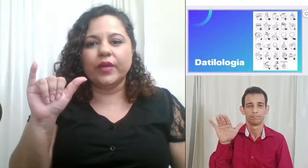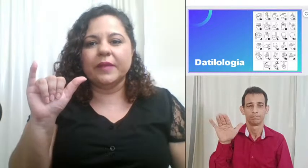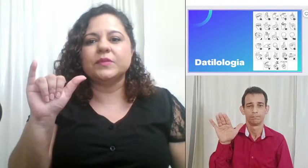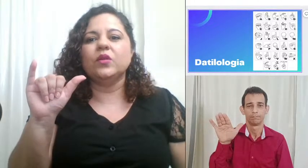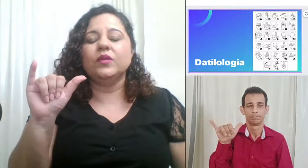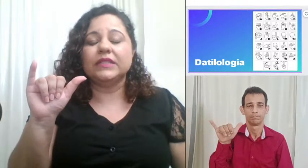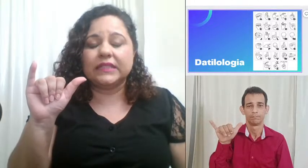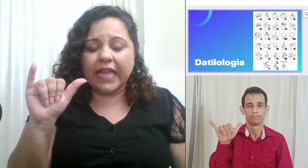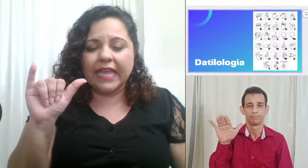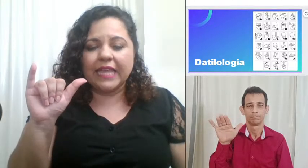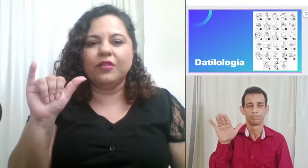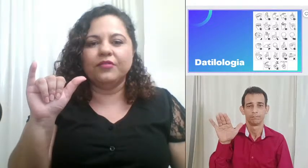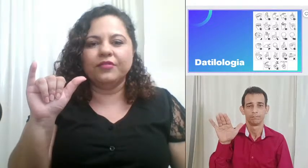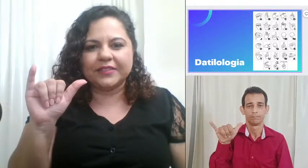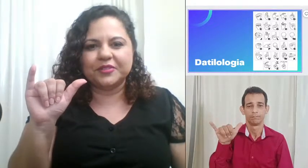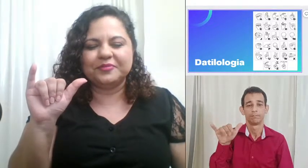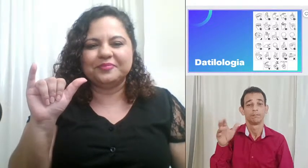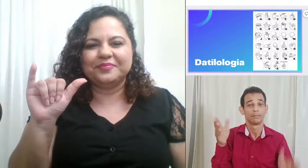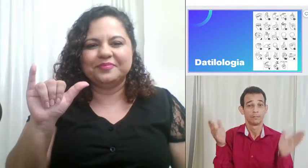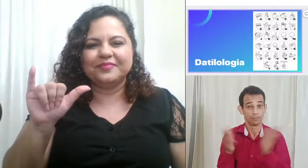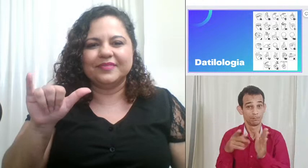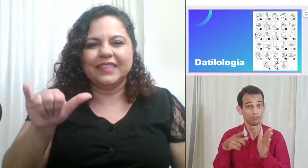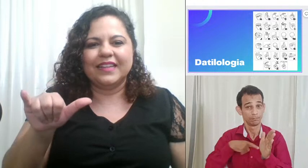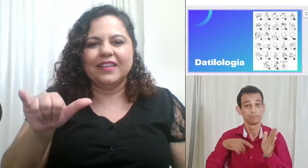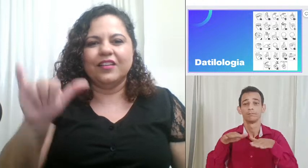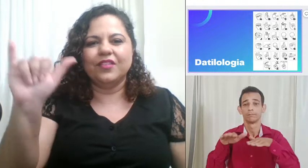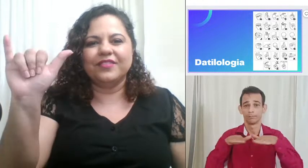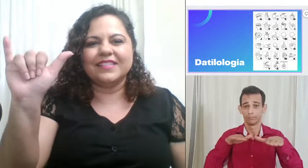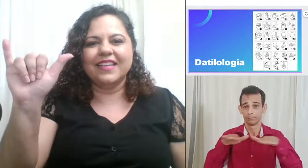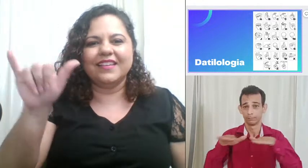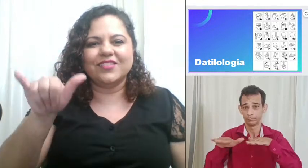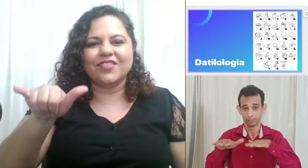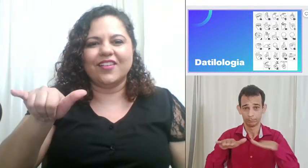Y tem movimento eu vou fazer isso ó